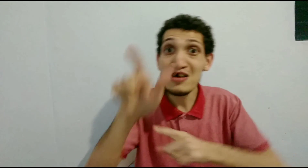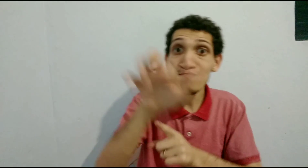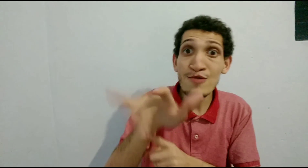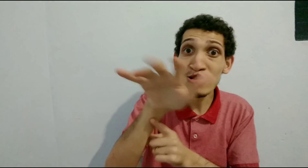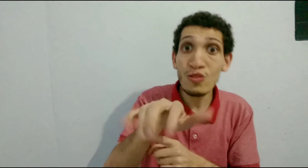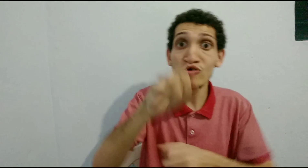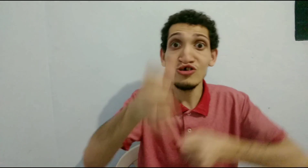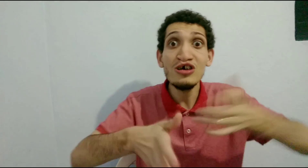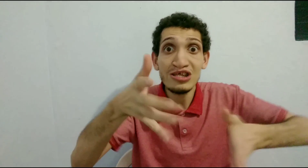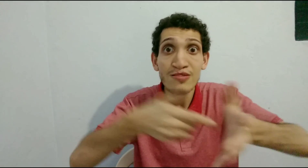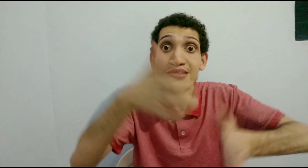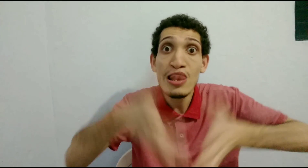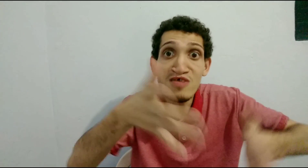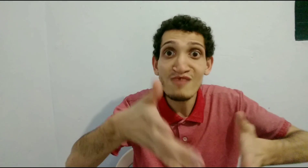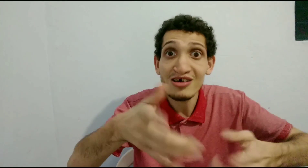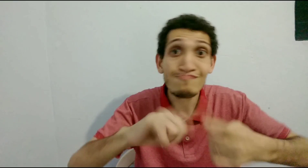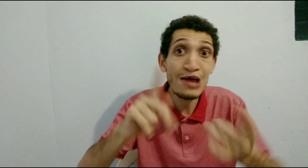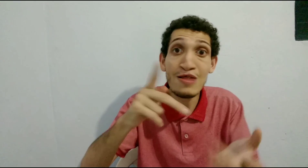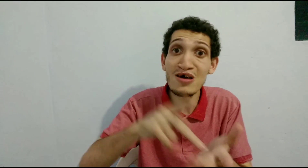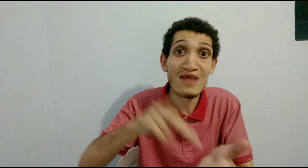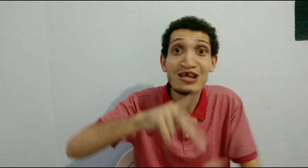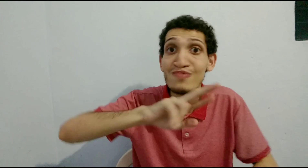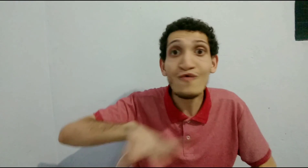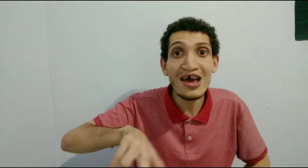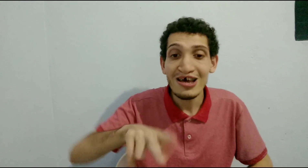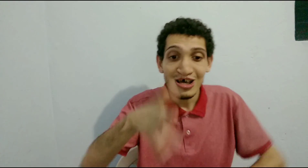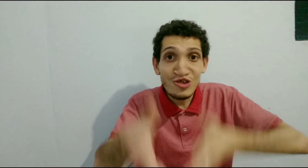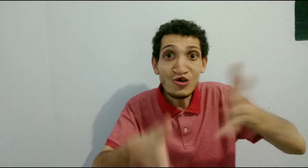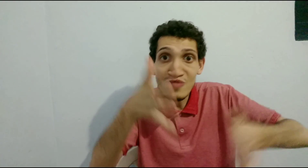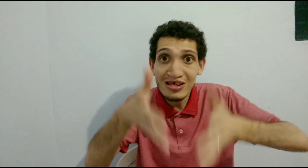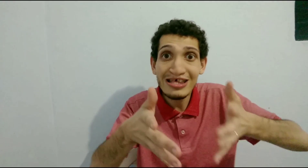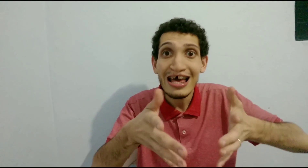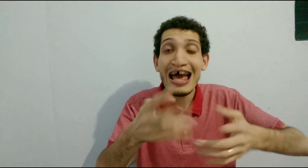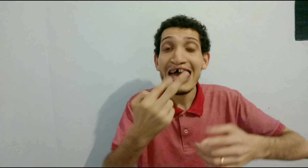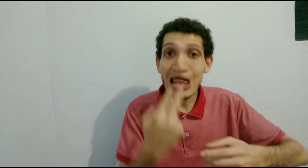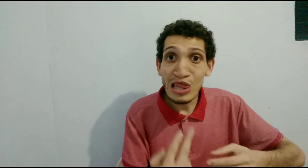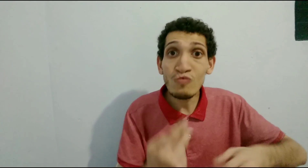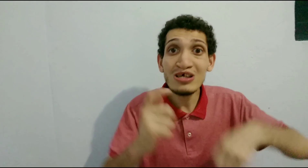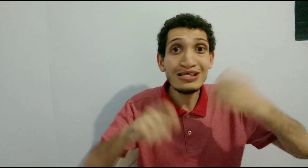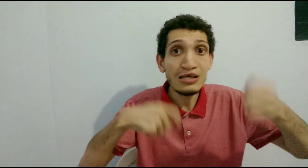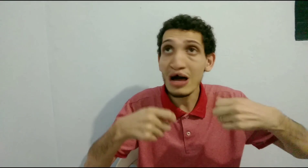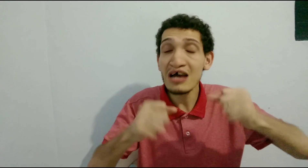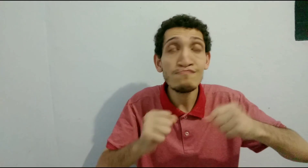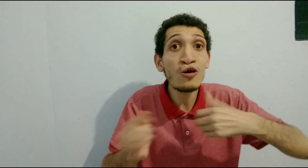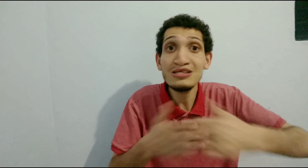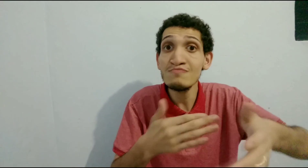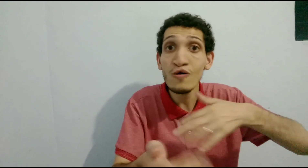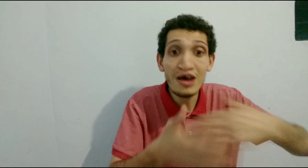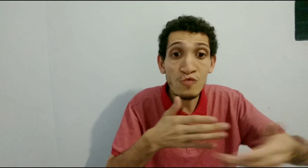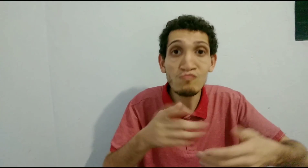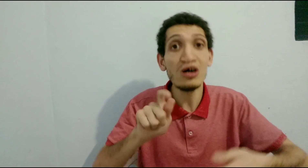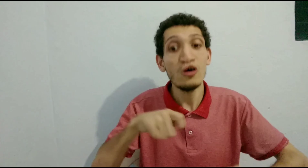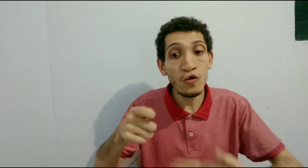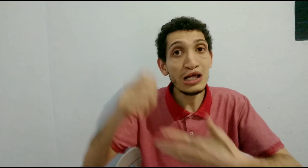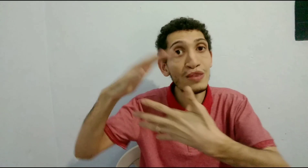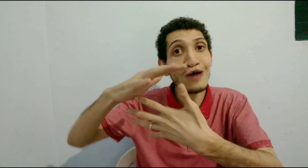vezes, faz a teologia, dizem que é Libra, mas na verdade não é. Isso daqui, é língua de sinais, pode ser qualquer uma. O sinal